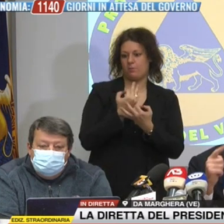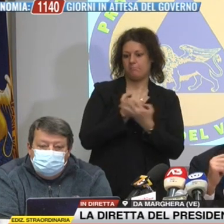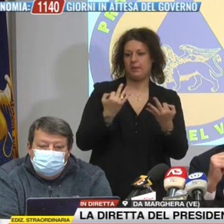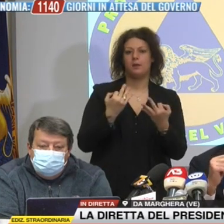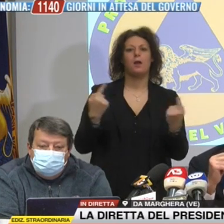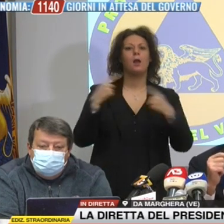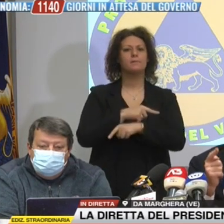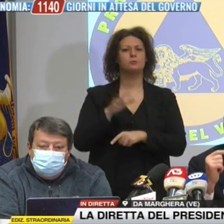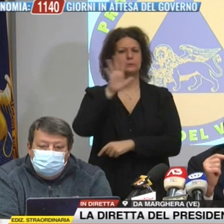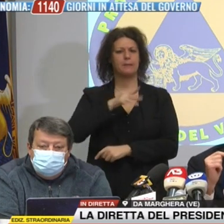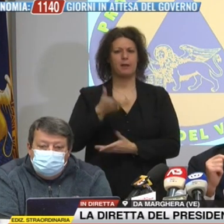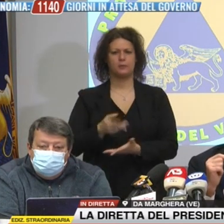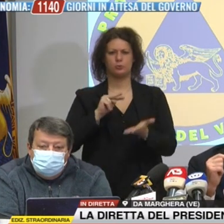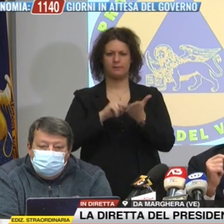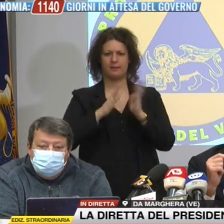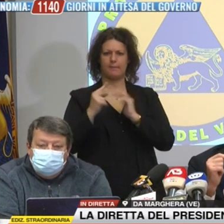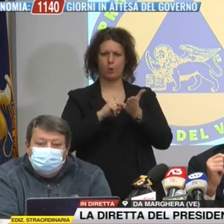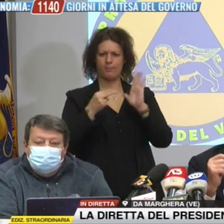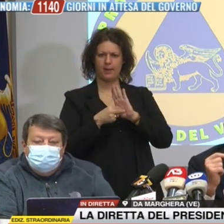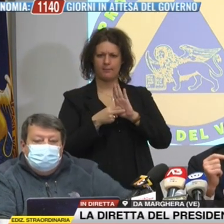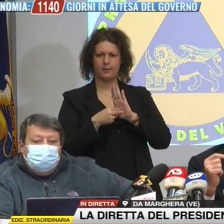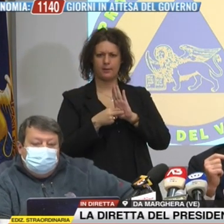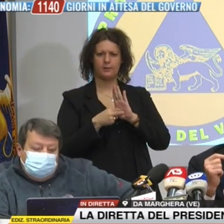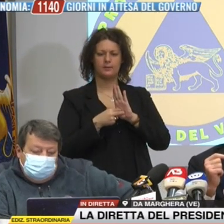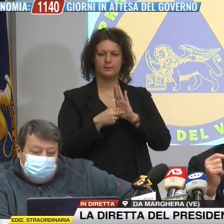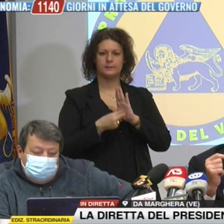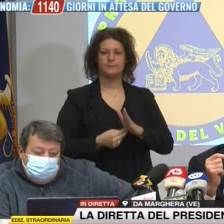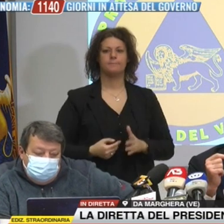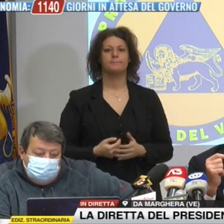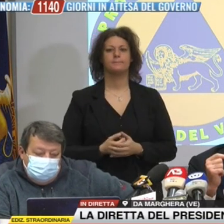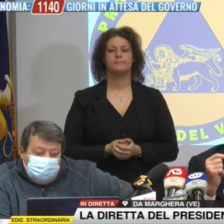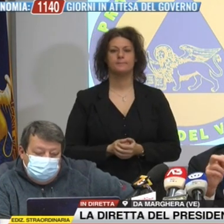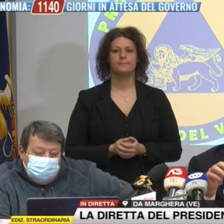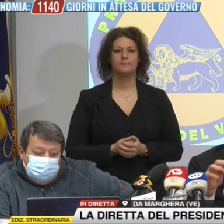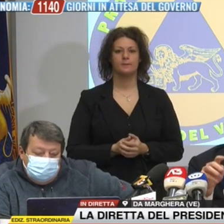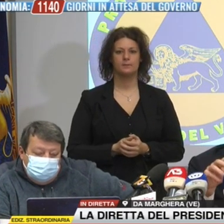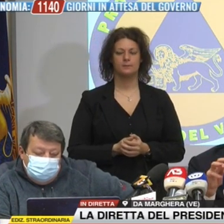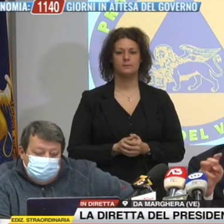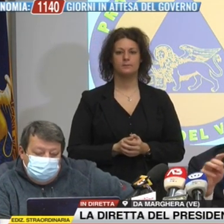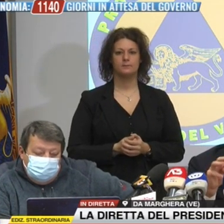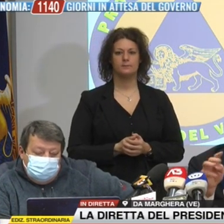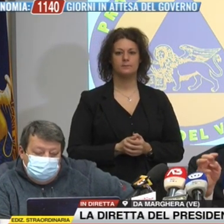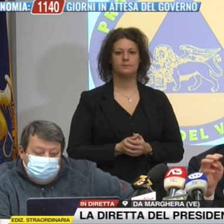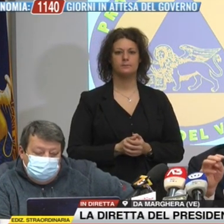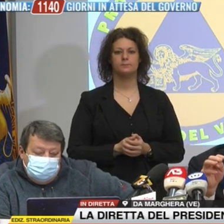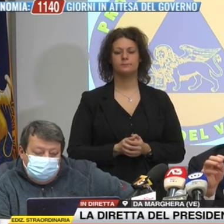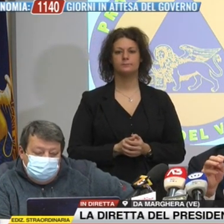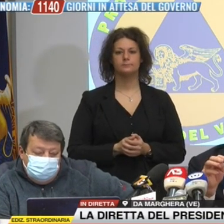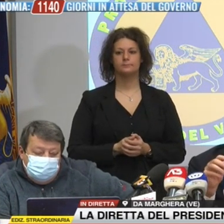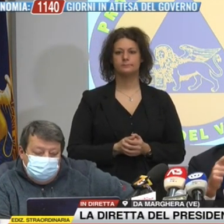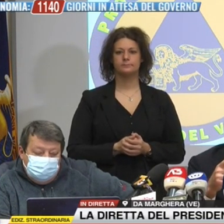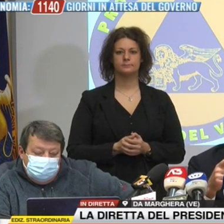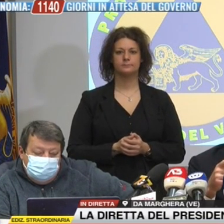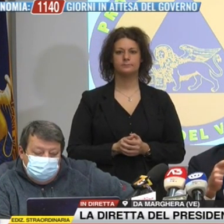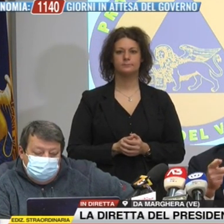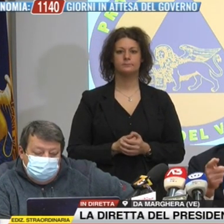Non ci preoccupiamo di questo, ci preoccupiamo del fatto che molti cittadini, magari sono gli stessi leoni di tastiera che scrivono tutto il giorno,